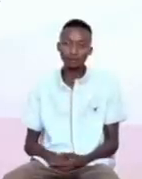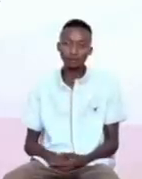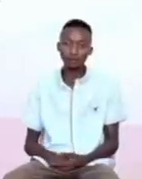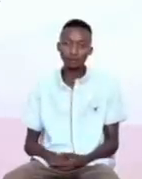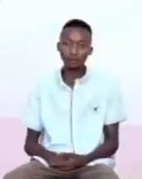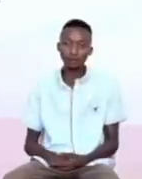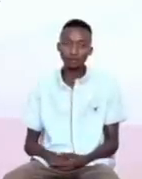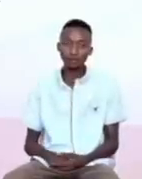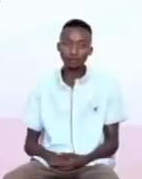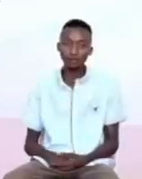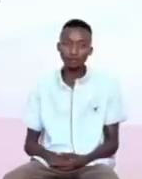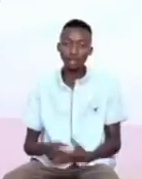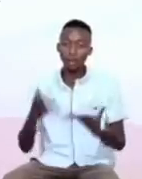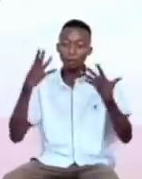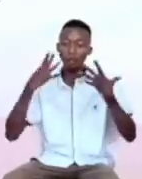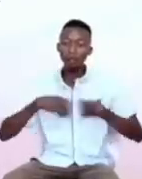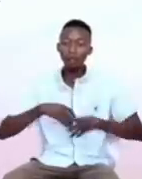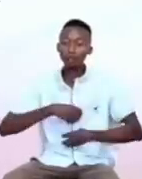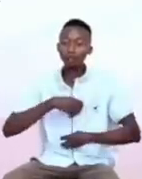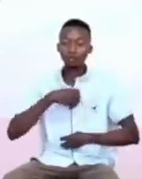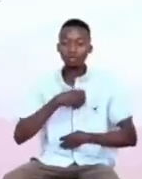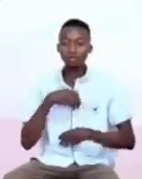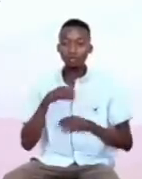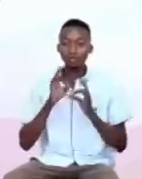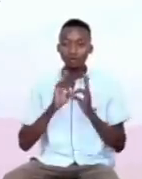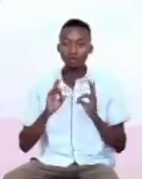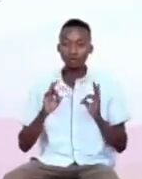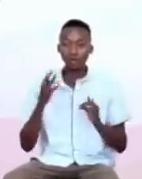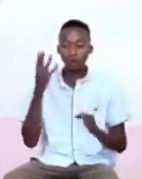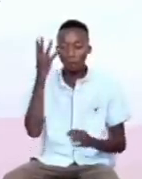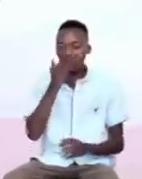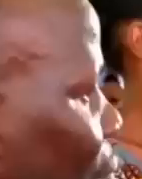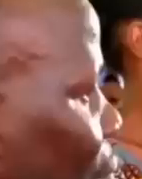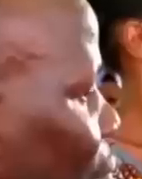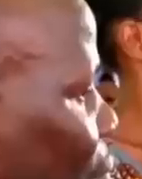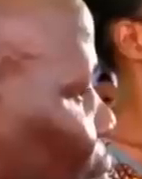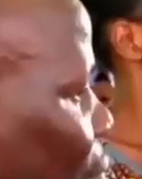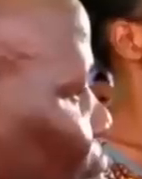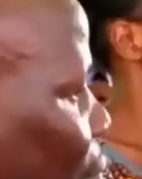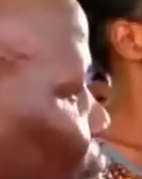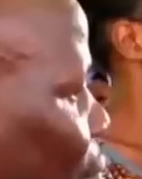Ndume imekaa imevaa suti. Pombe ameacha.